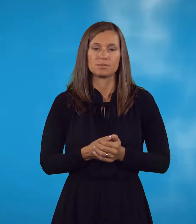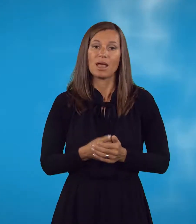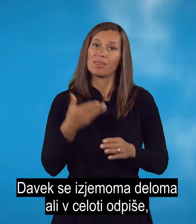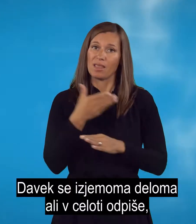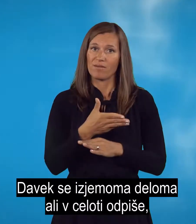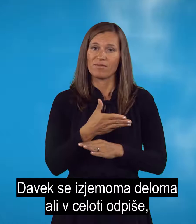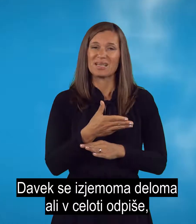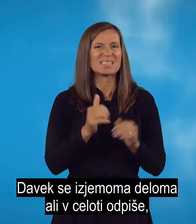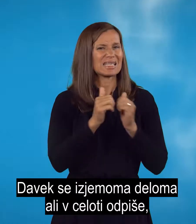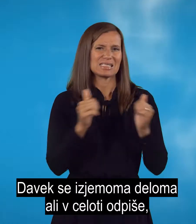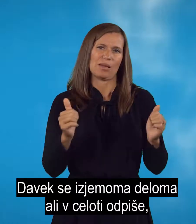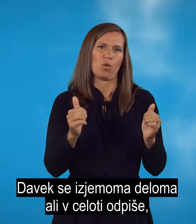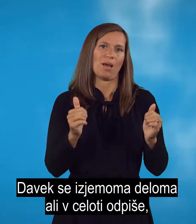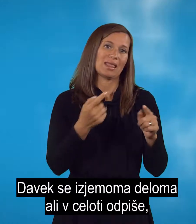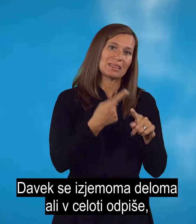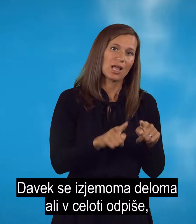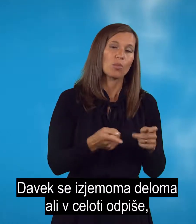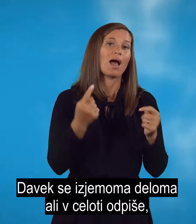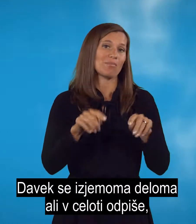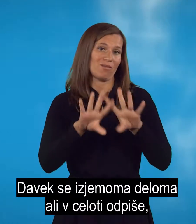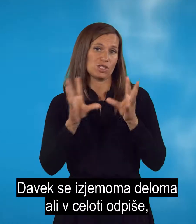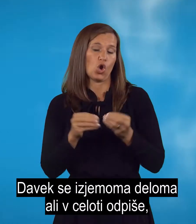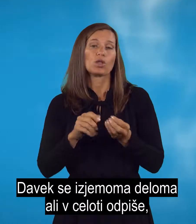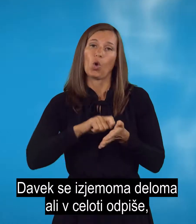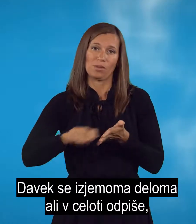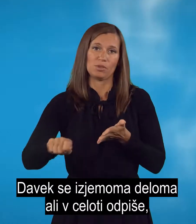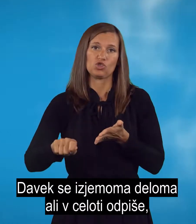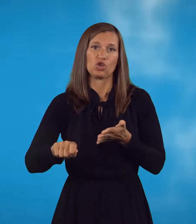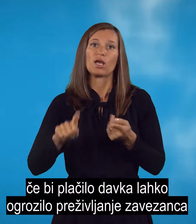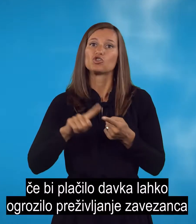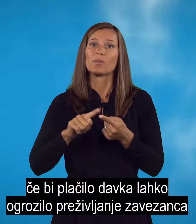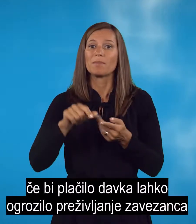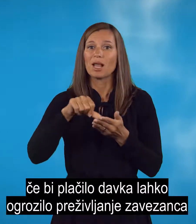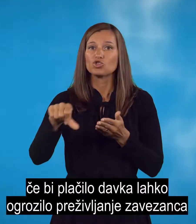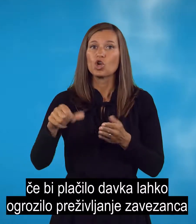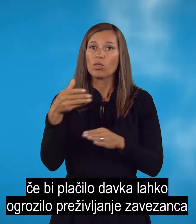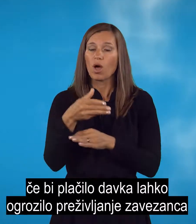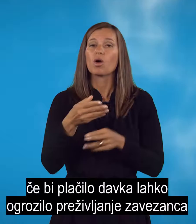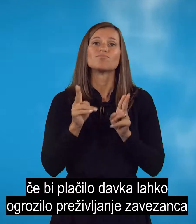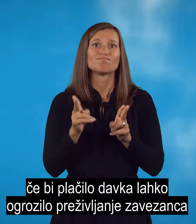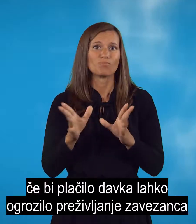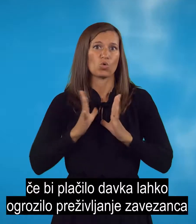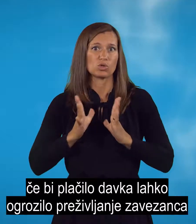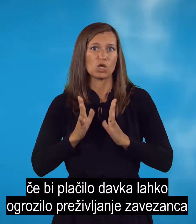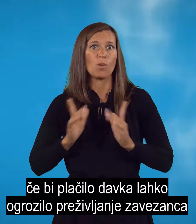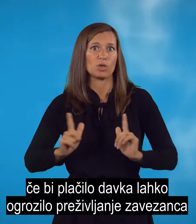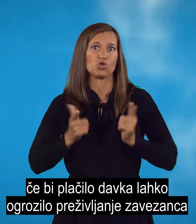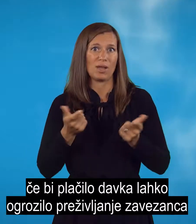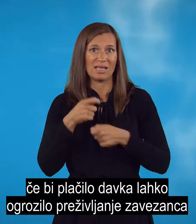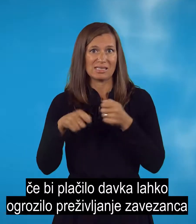Davek se izjemoma deloma ali v celoti odpiše, če bi plačilo davka lahko ogrozilo preživljanje zavezanca in